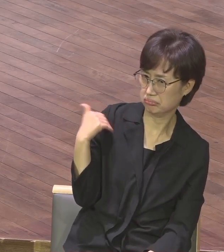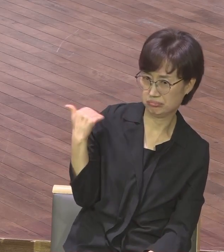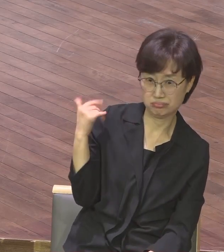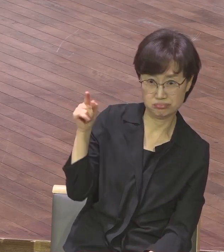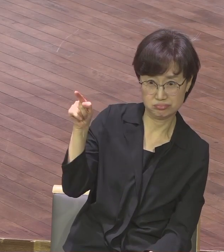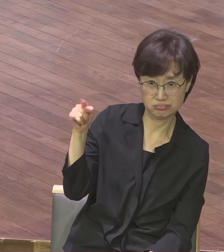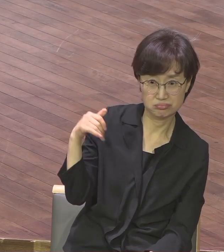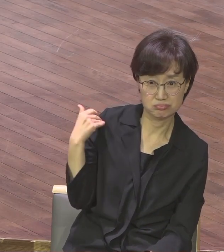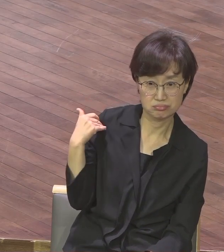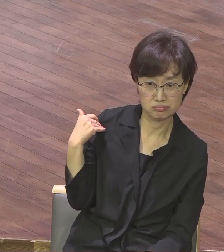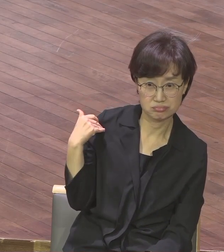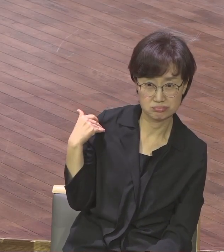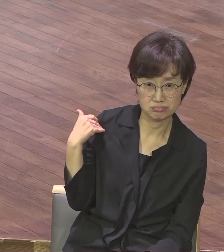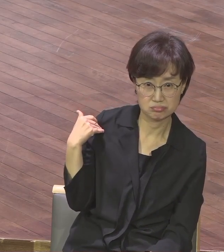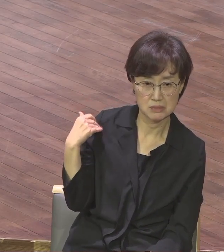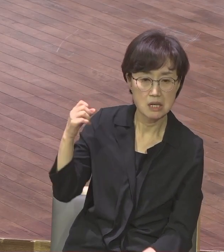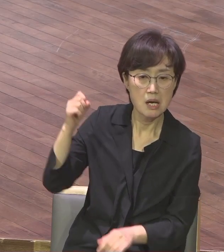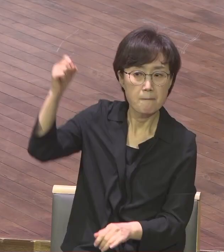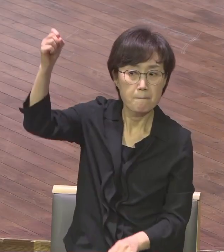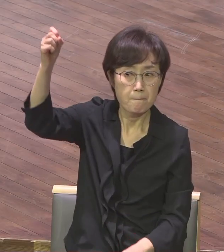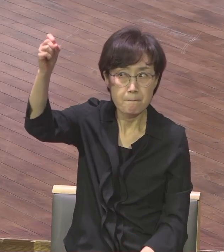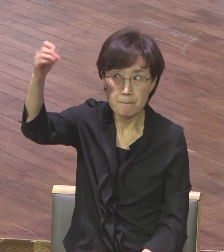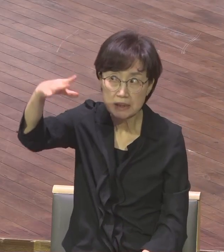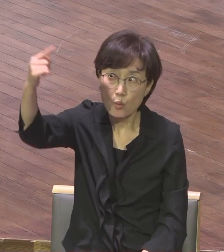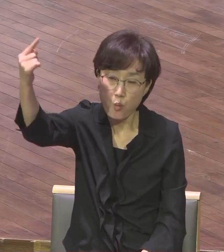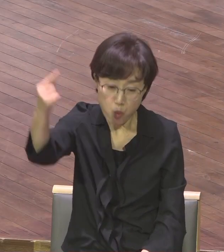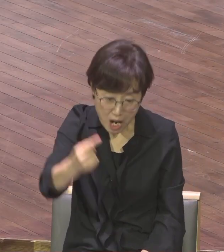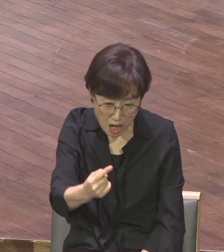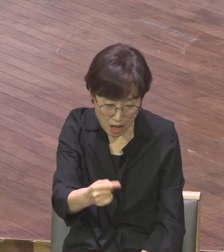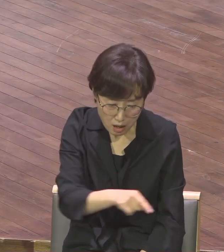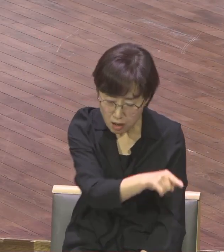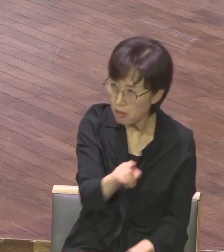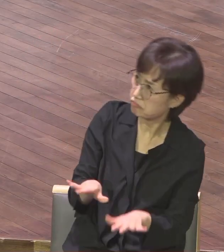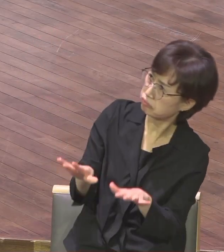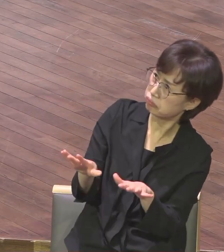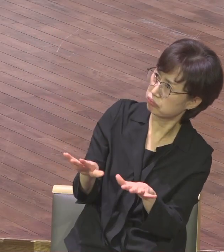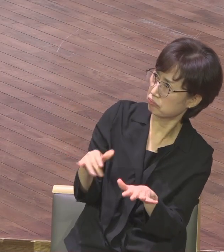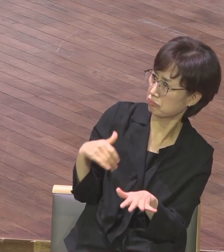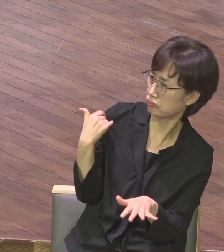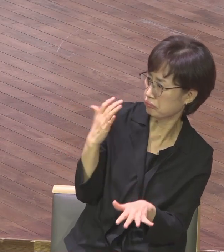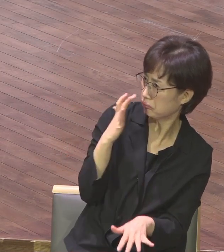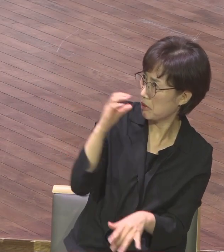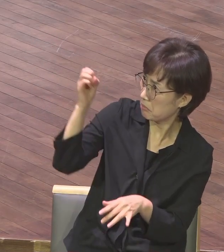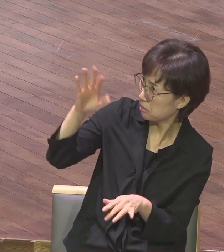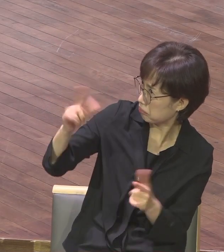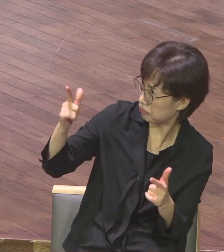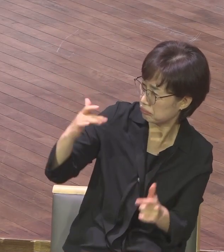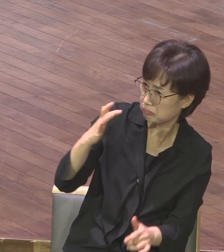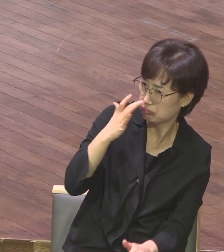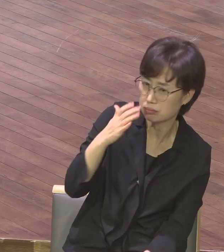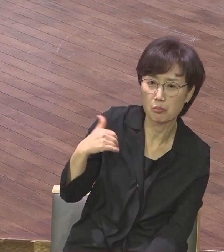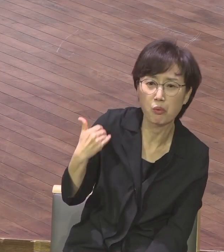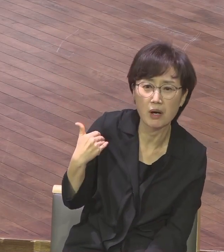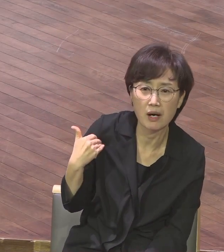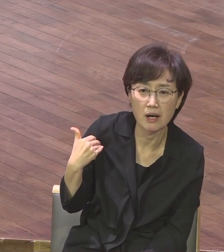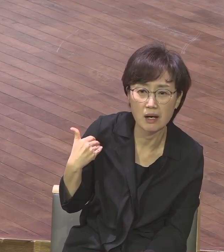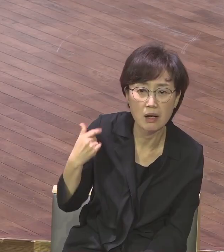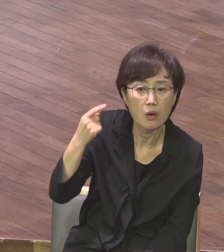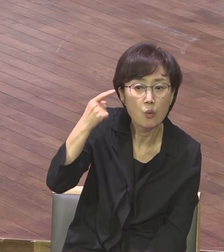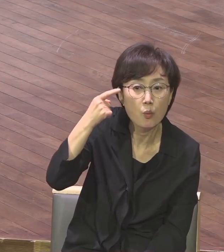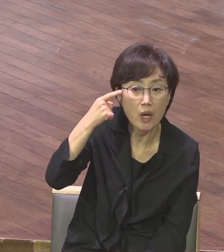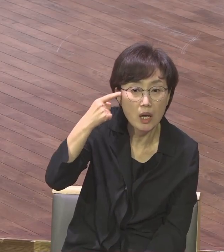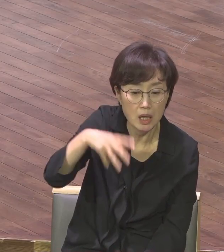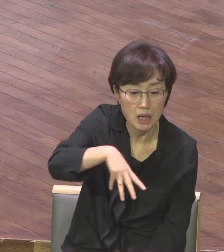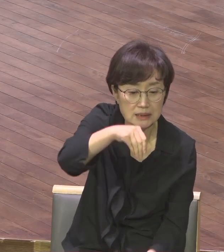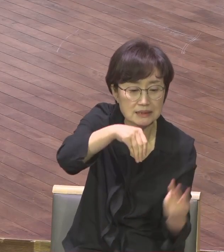그랬어요. 빛이 오셨는데 깨닫지 못하더라. 알지를 못해요. 창세기 3장에서 발생된